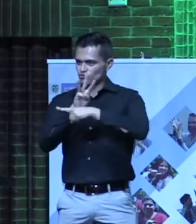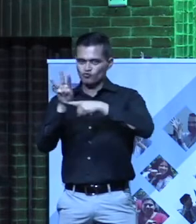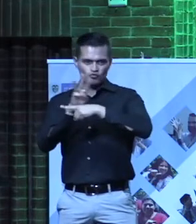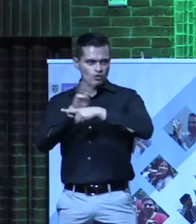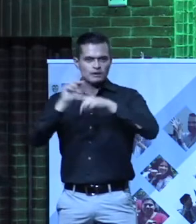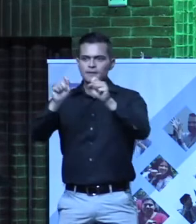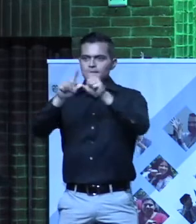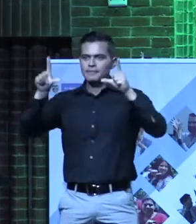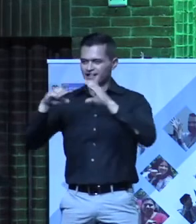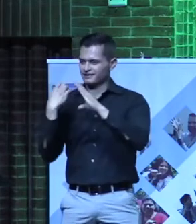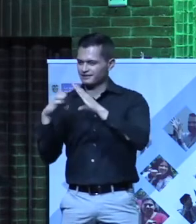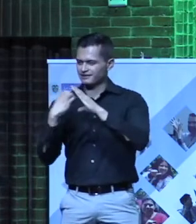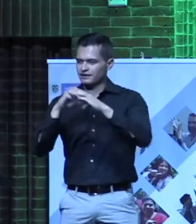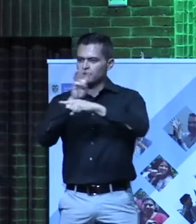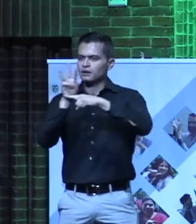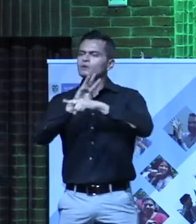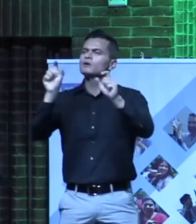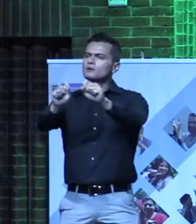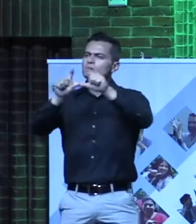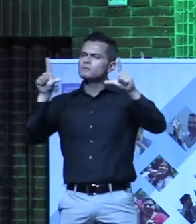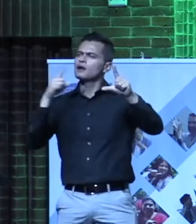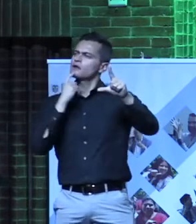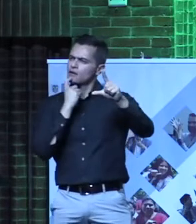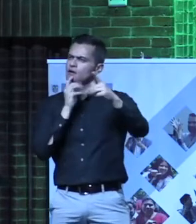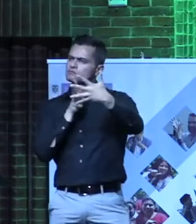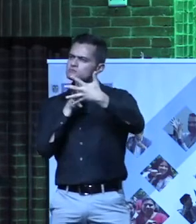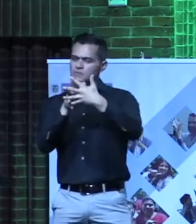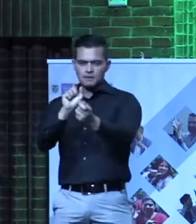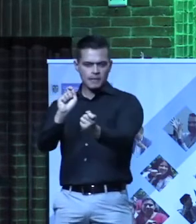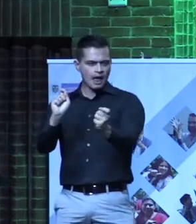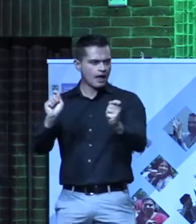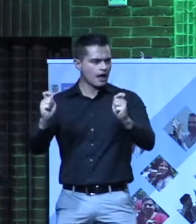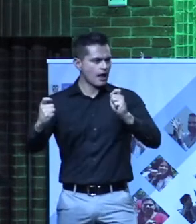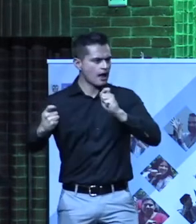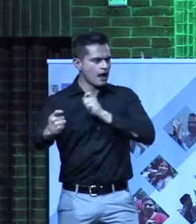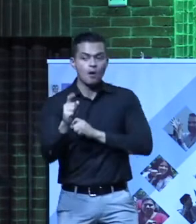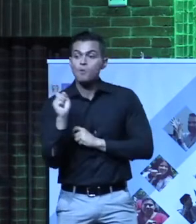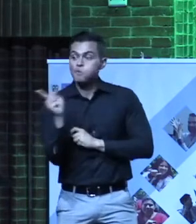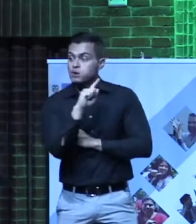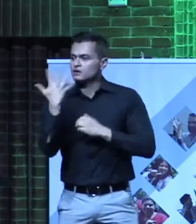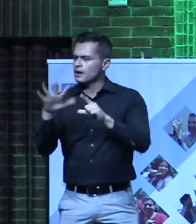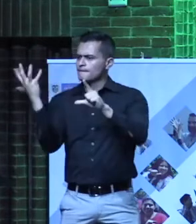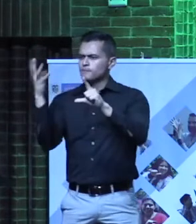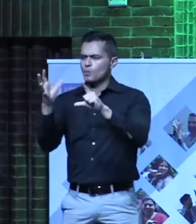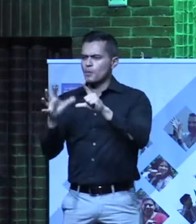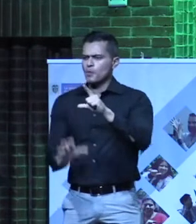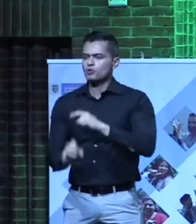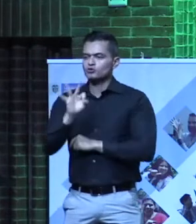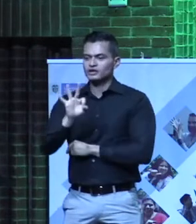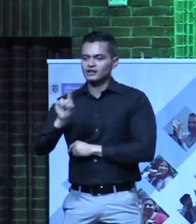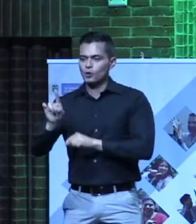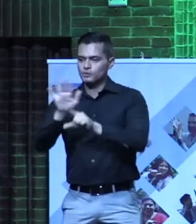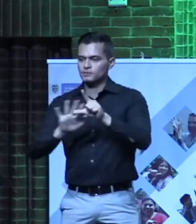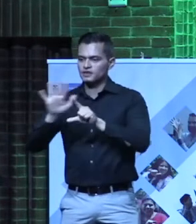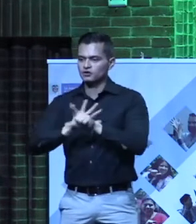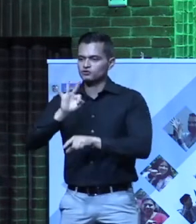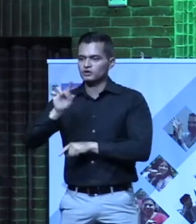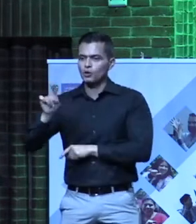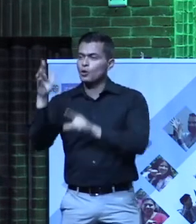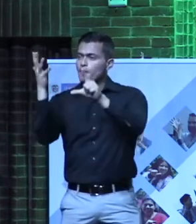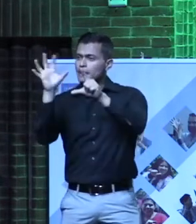del Servicio Público de Empleo, dispusimos en ellas 31 videos de la ruta de empleo para personas